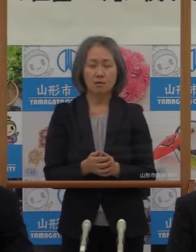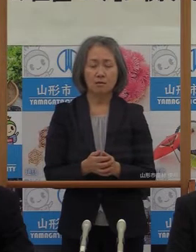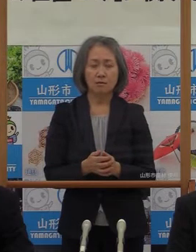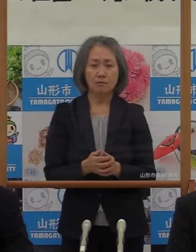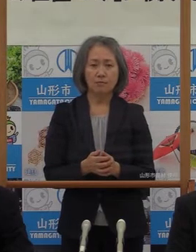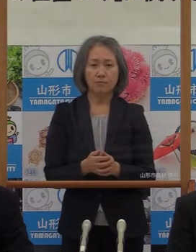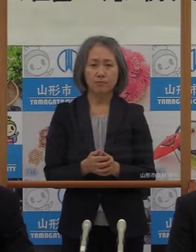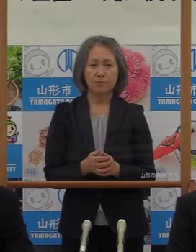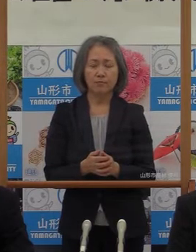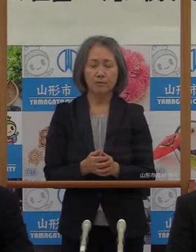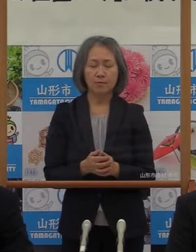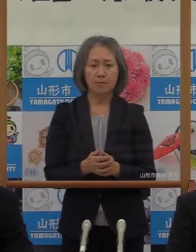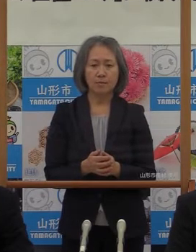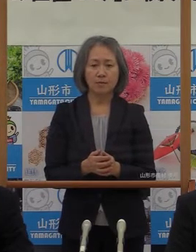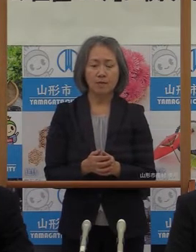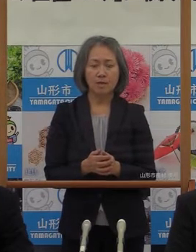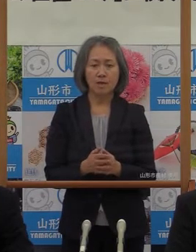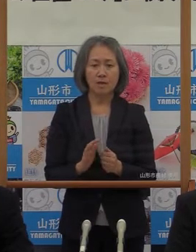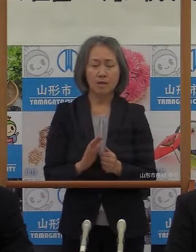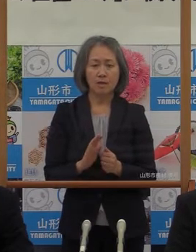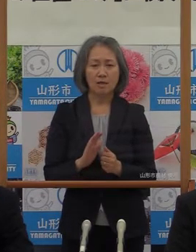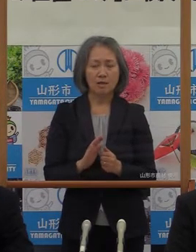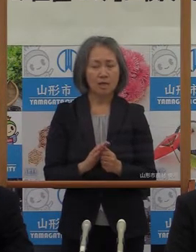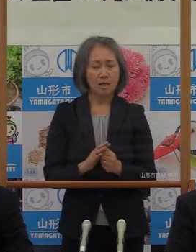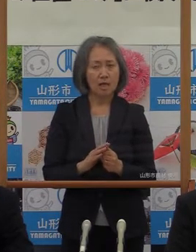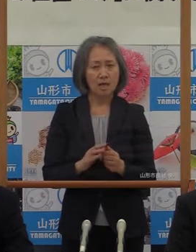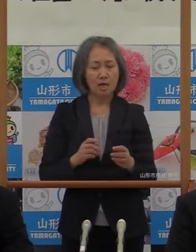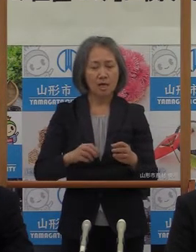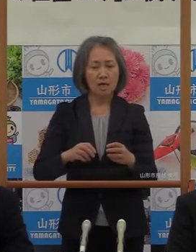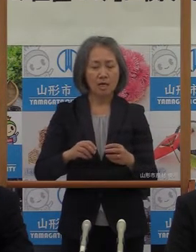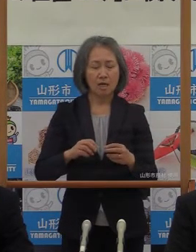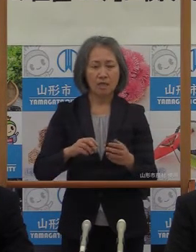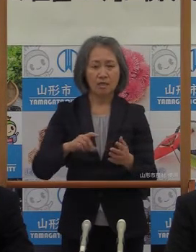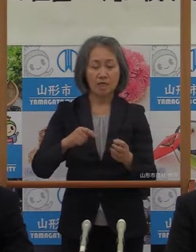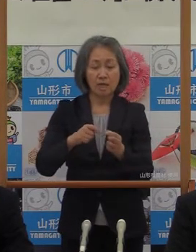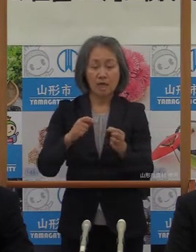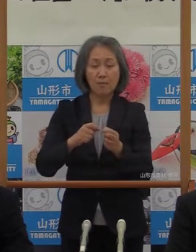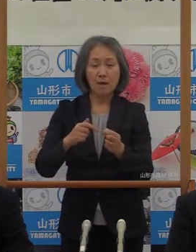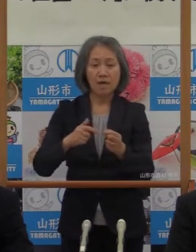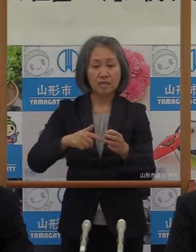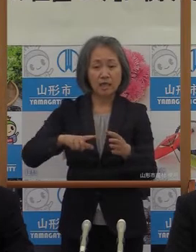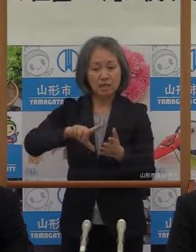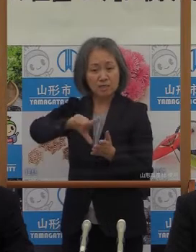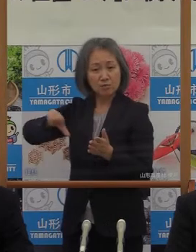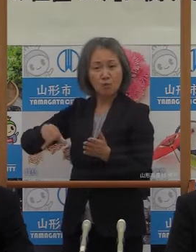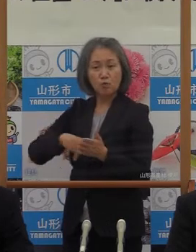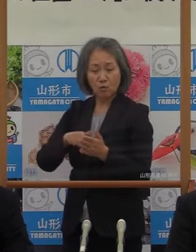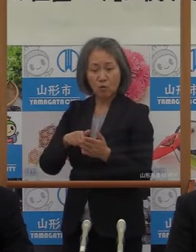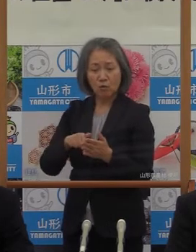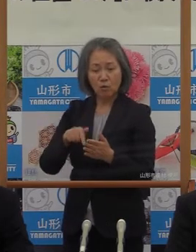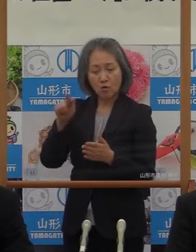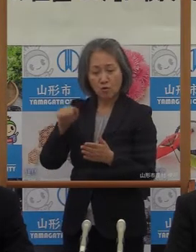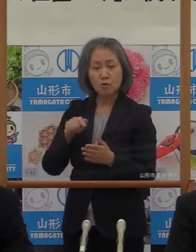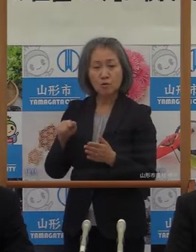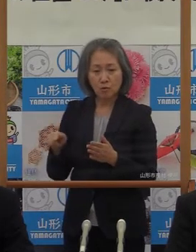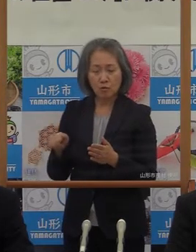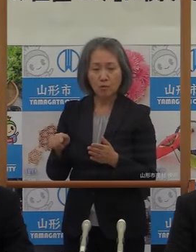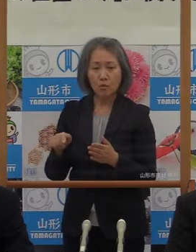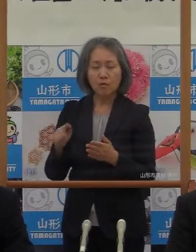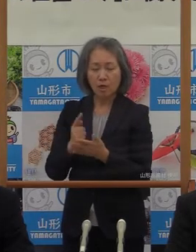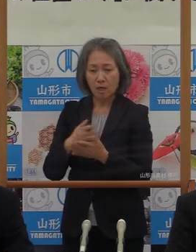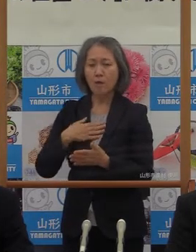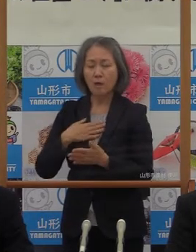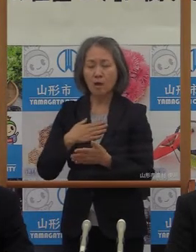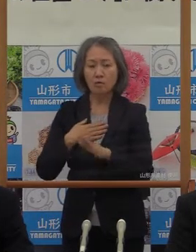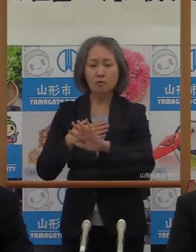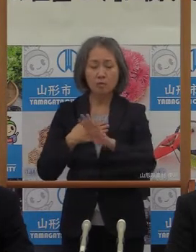か逆に地元の方の以外の観光客の方であるとか、そういった方にこう見ていただく機会